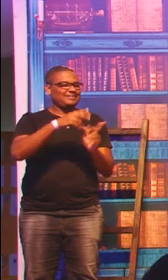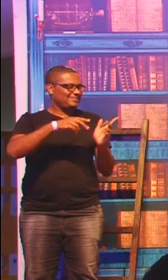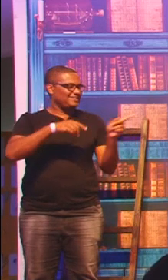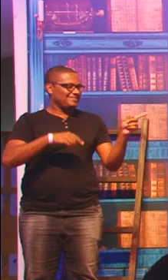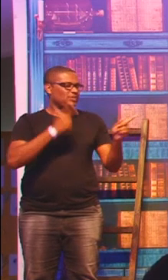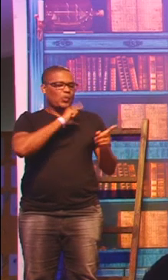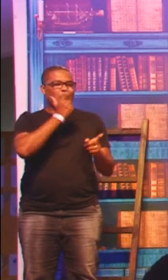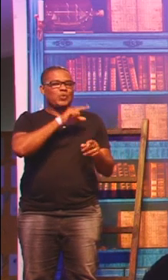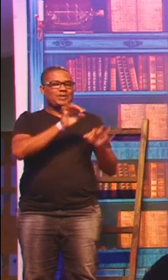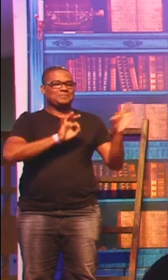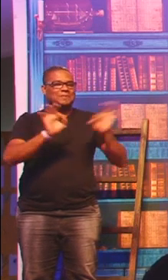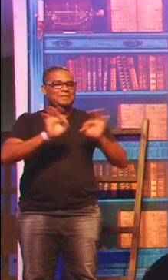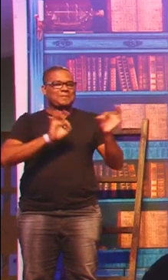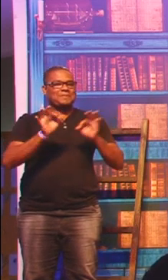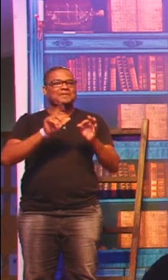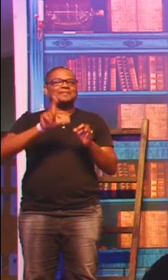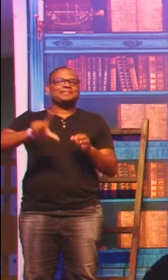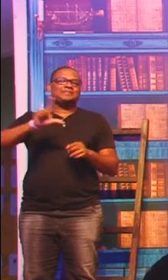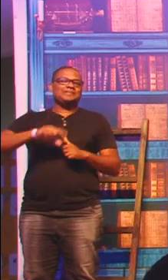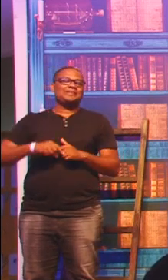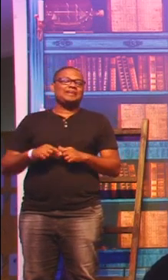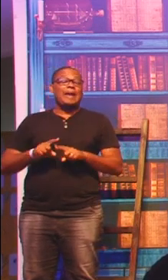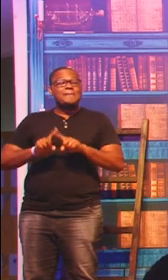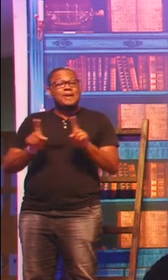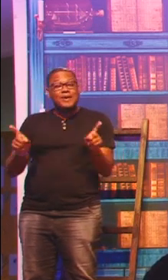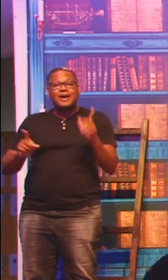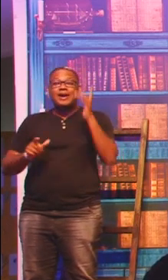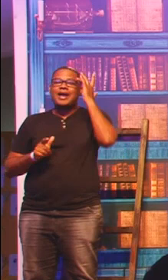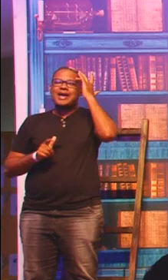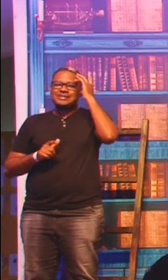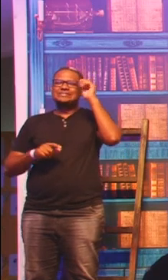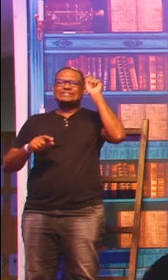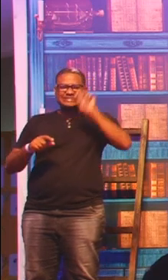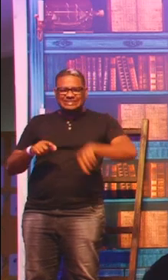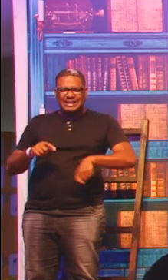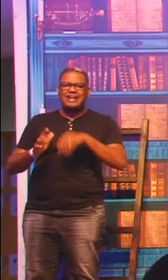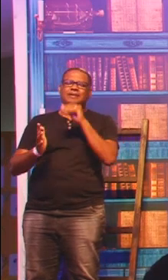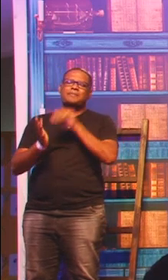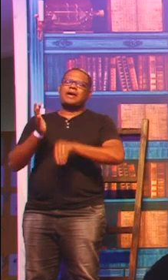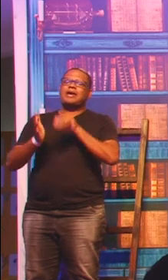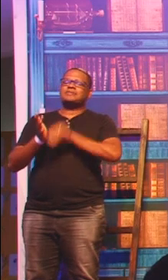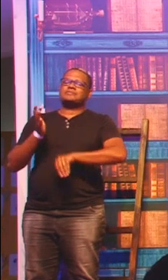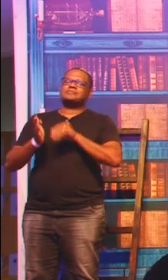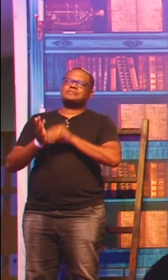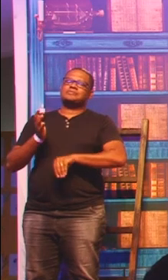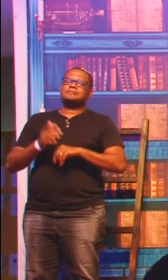furando um pouco. Mas eu acho que isso pode ainda mais, sabe? Porque